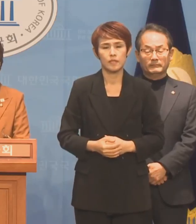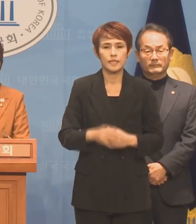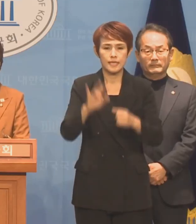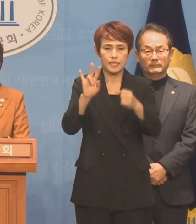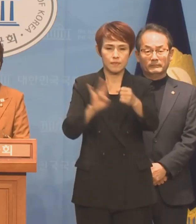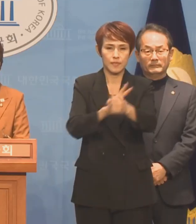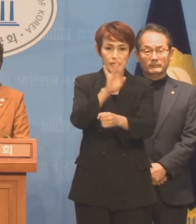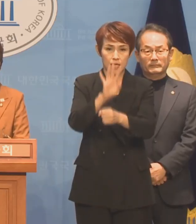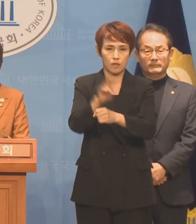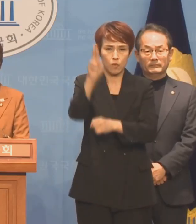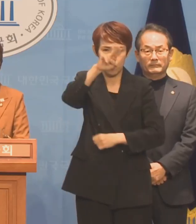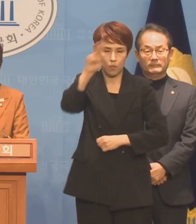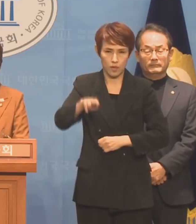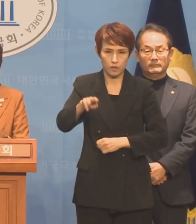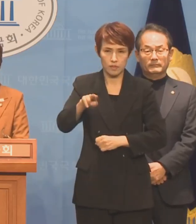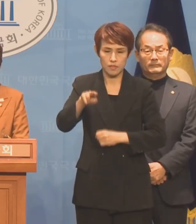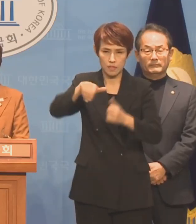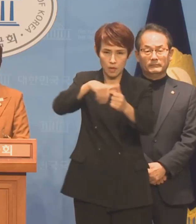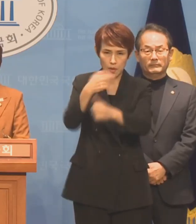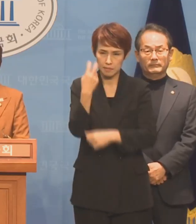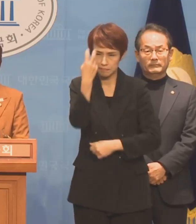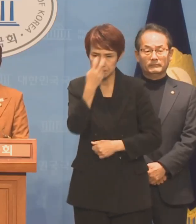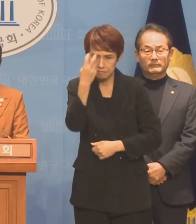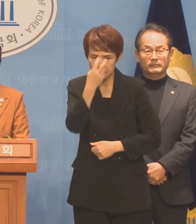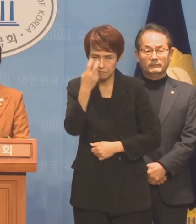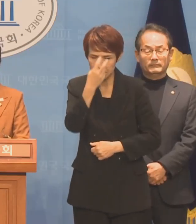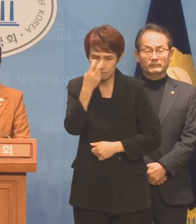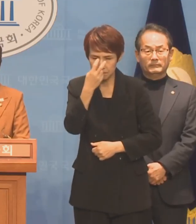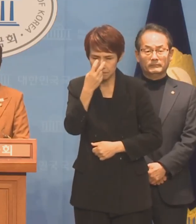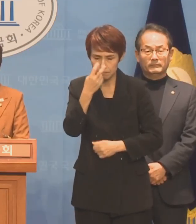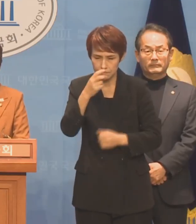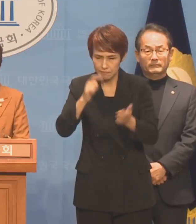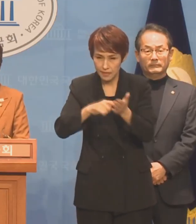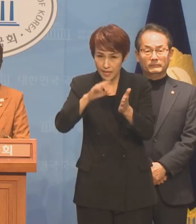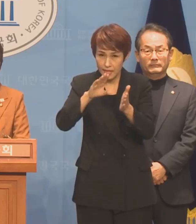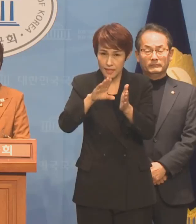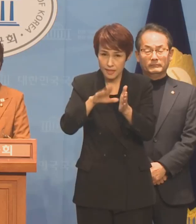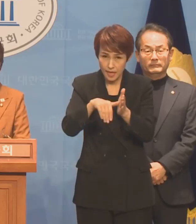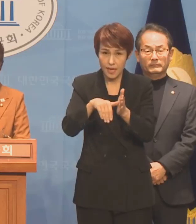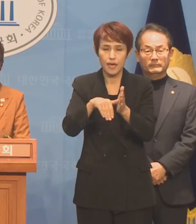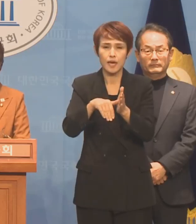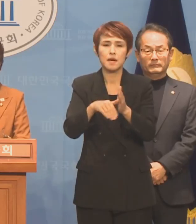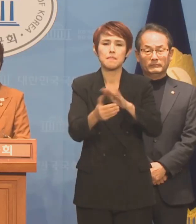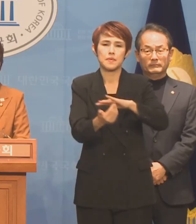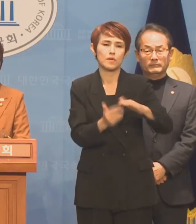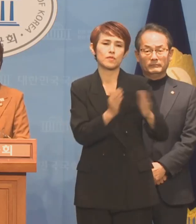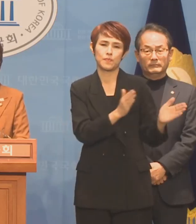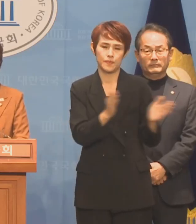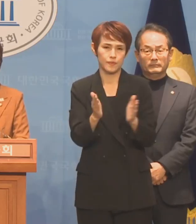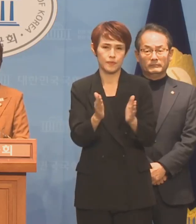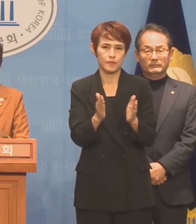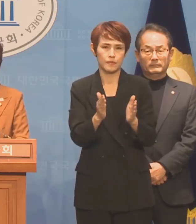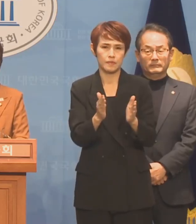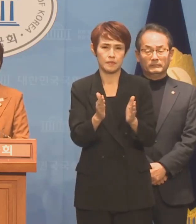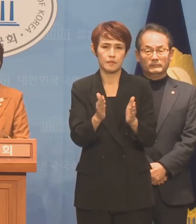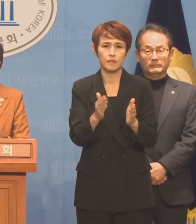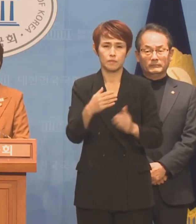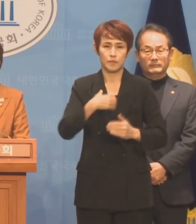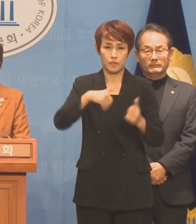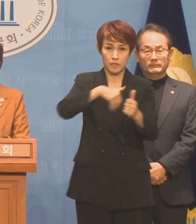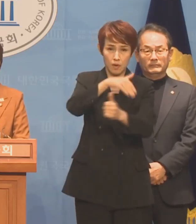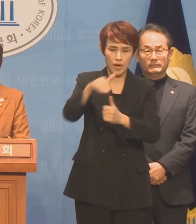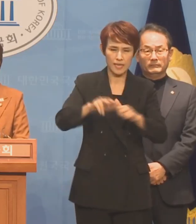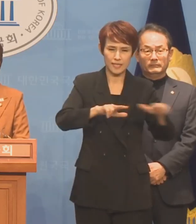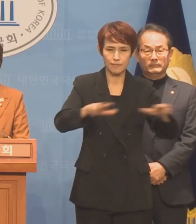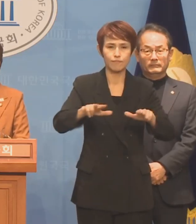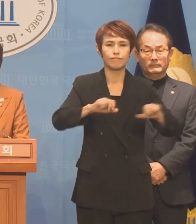24시간 외환 수급을 모니터링하고 유사시 컨틴전시 플랜을 마련해 위기 상황에 즉각 대응할